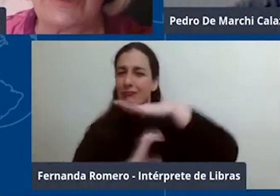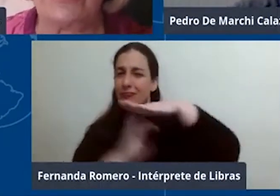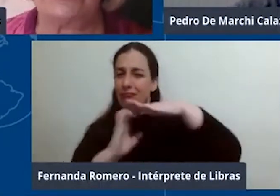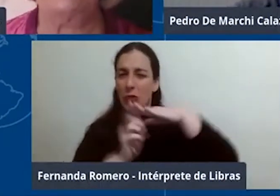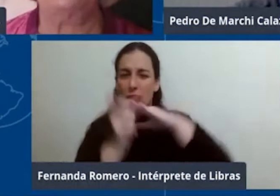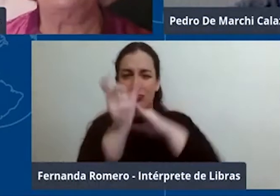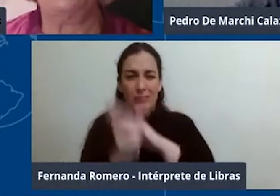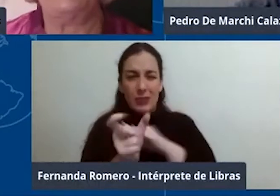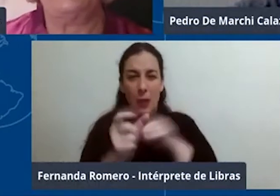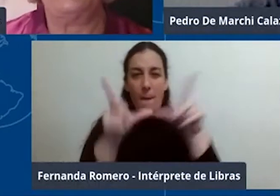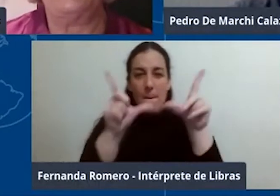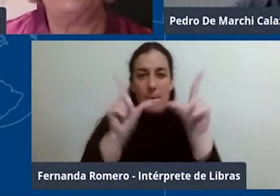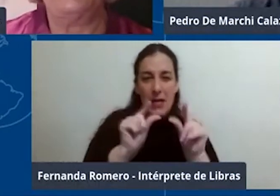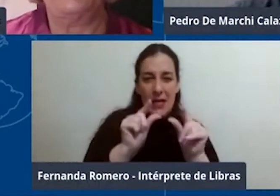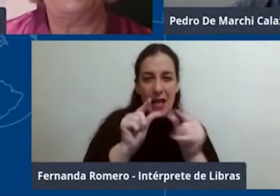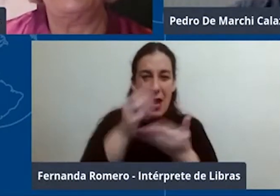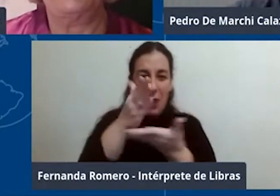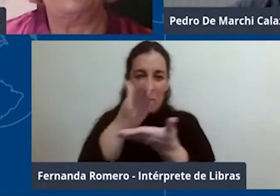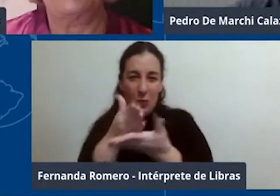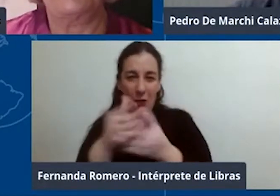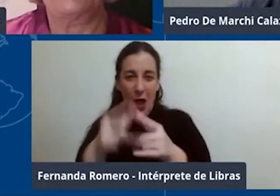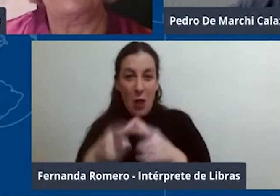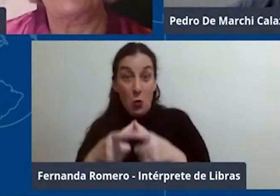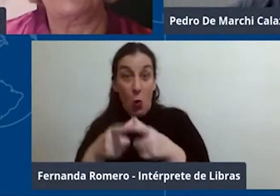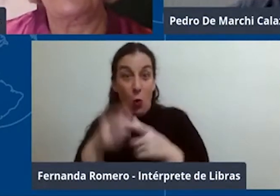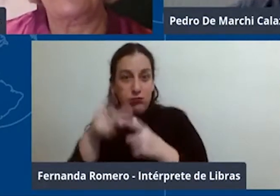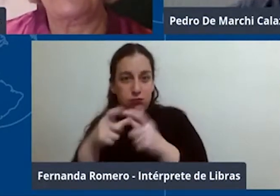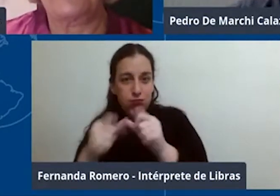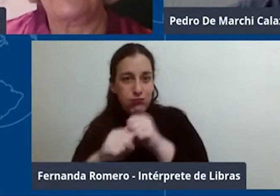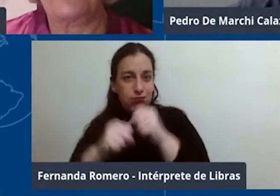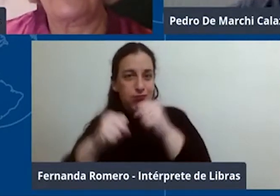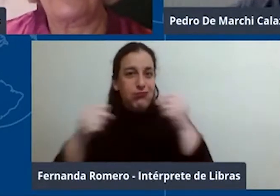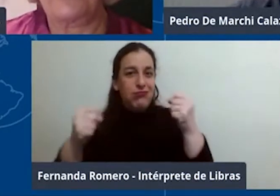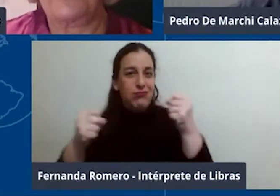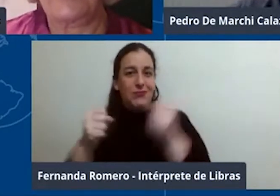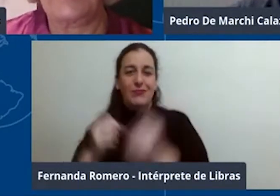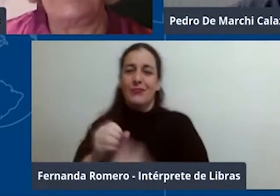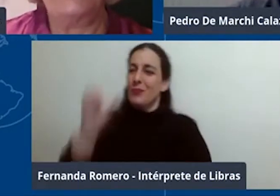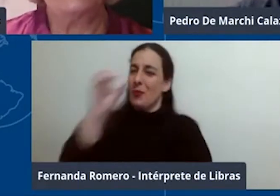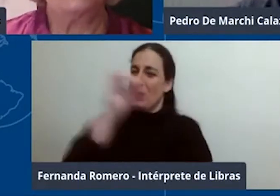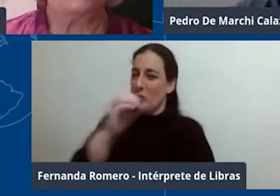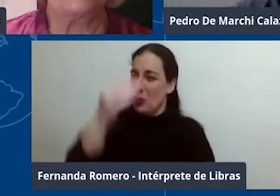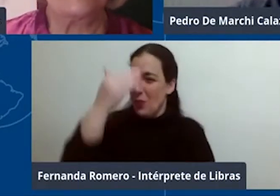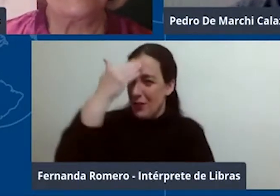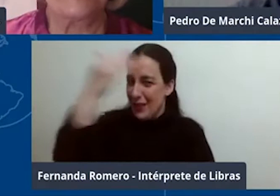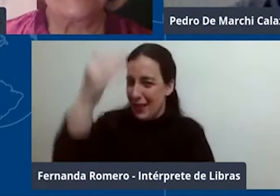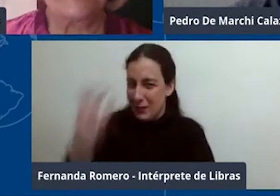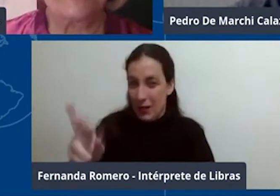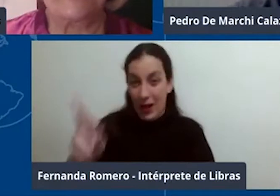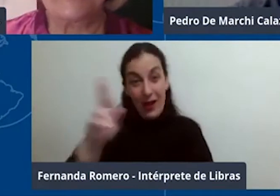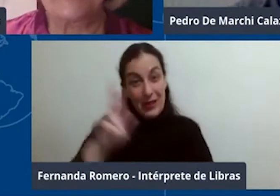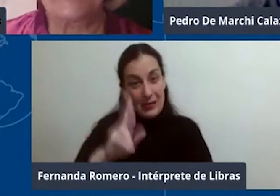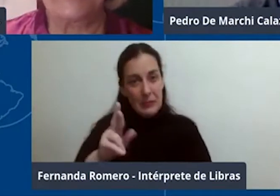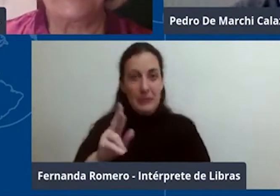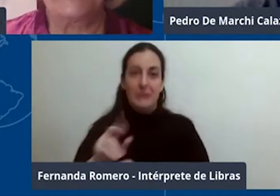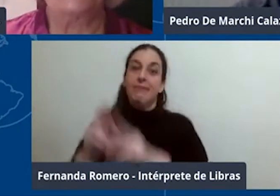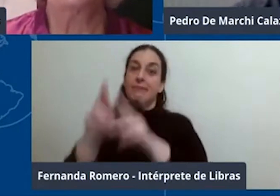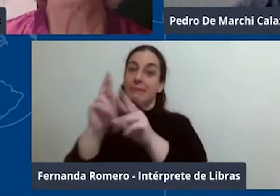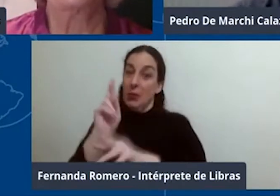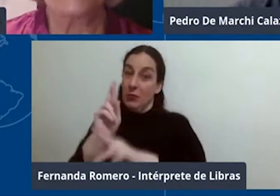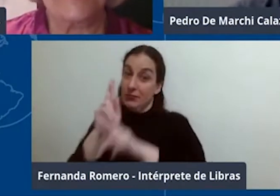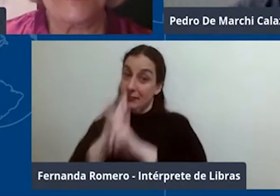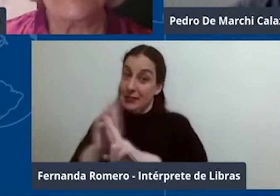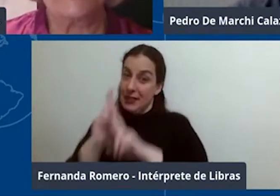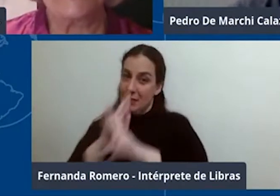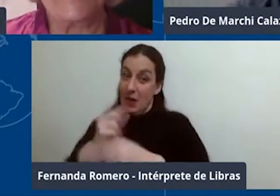médio ou grande. Tá ótimo, senhora secretária, obrigado pela resposta e contamos com o apoio aí de vocês, né, para que